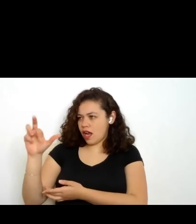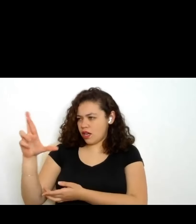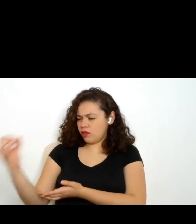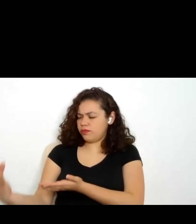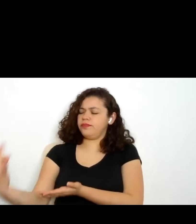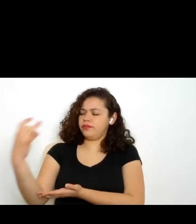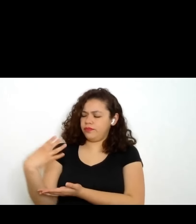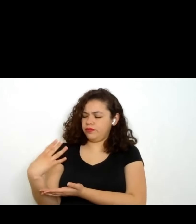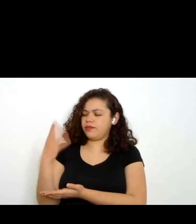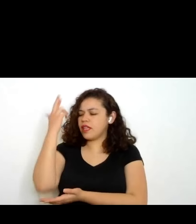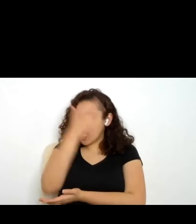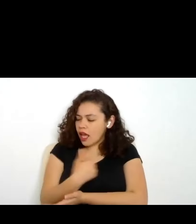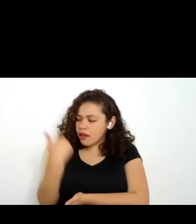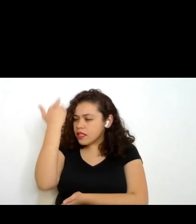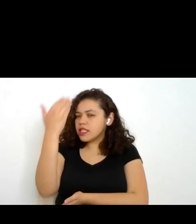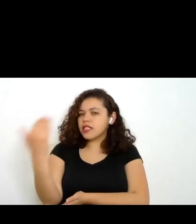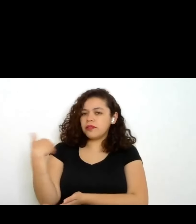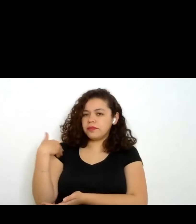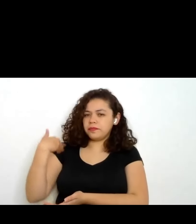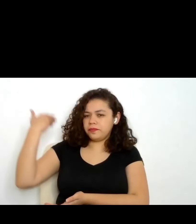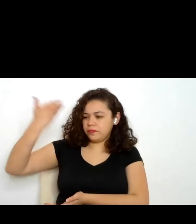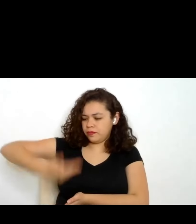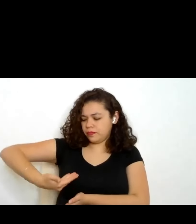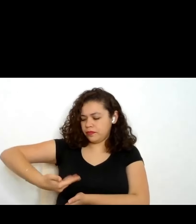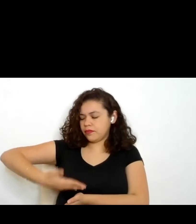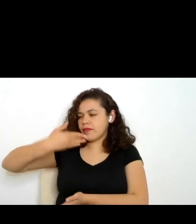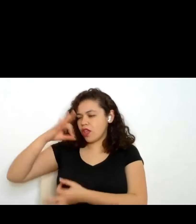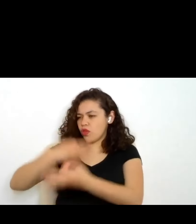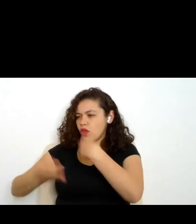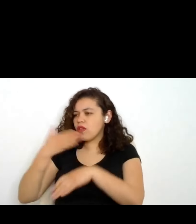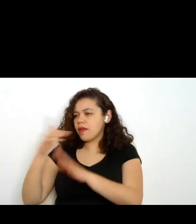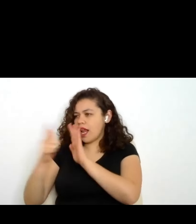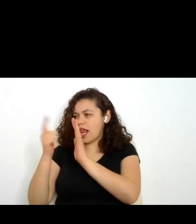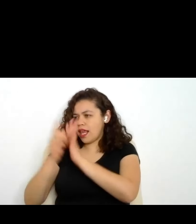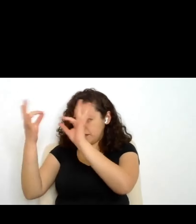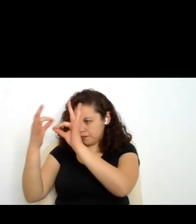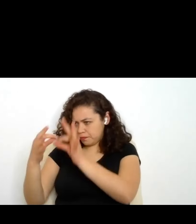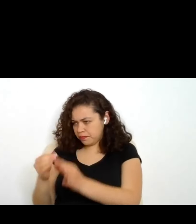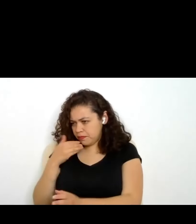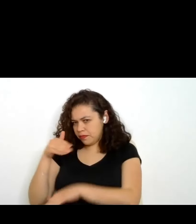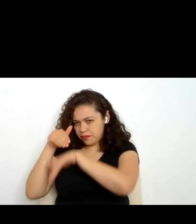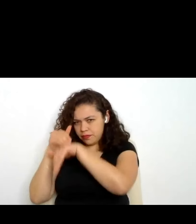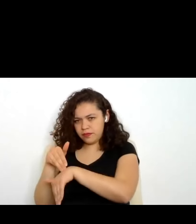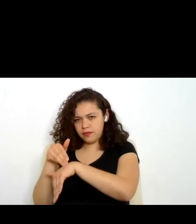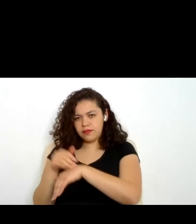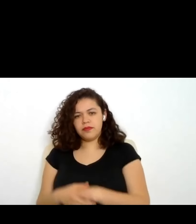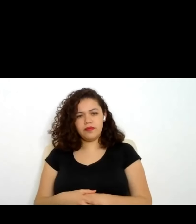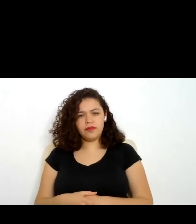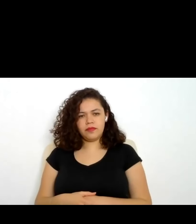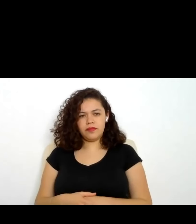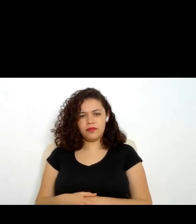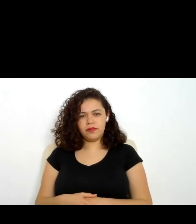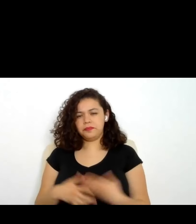verifica que la solicitud cumpla con todos los requisitos que marca la ley, porque si, por ejemplo,